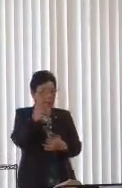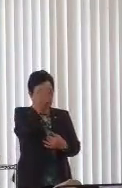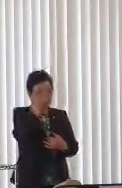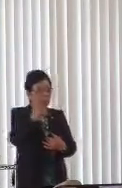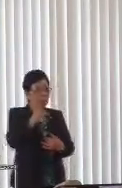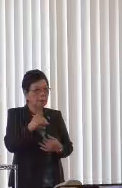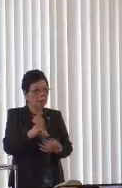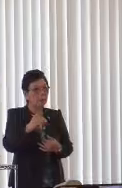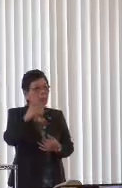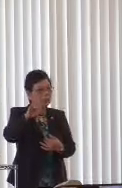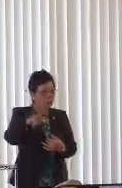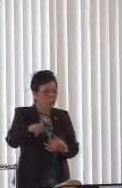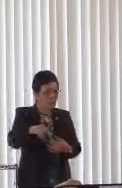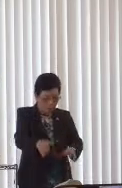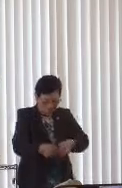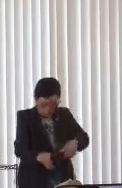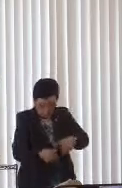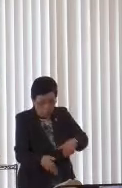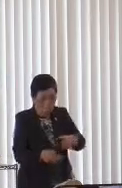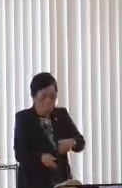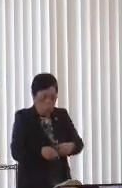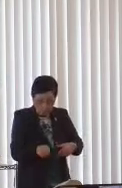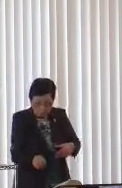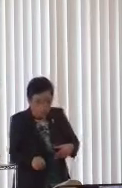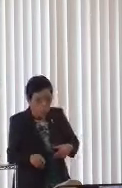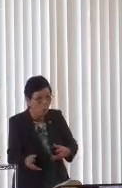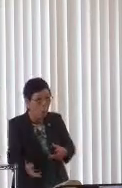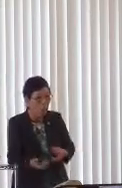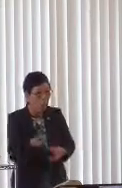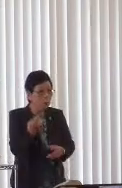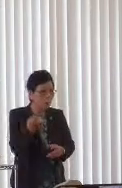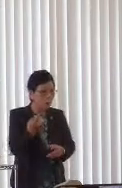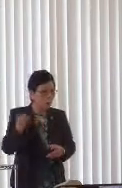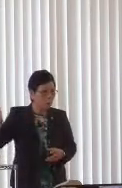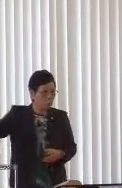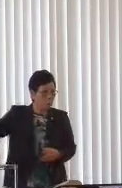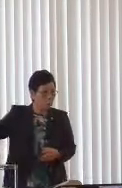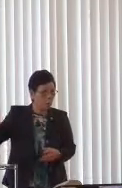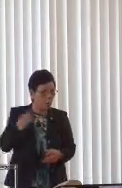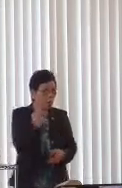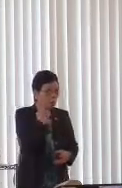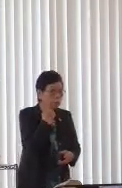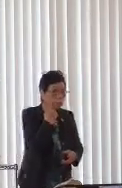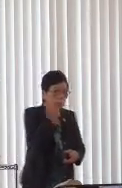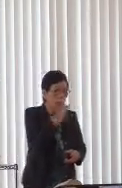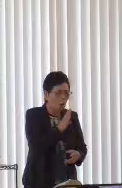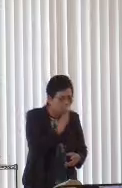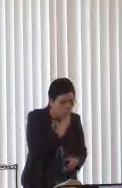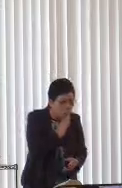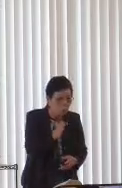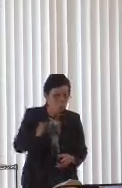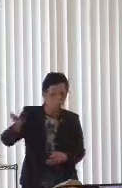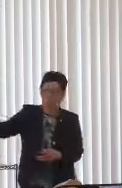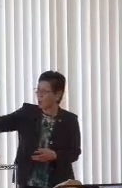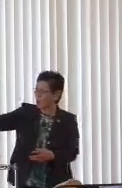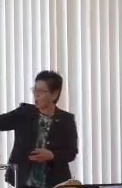された本物です。正真正銘、レプリカじゃないと思います。鑑定書ついてましたから、5万円払い